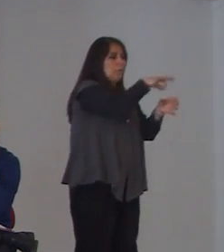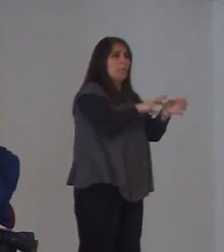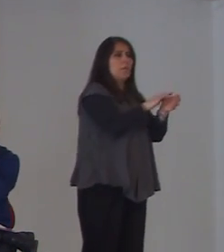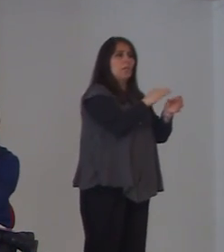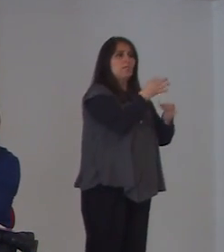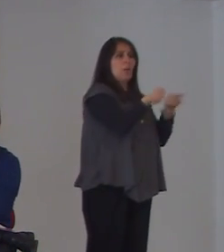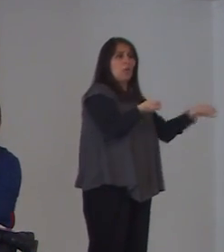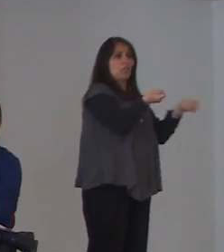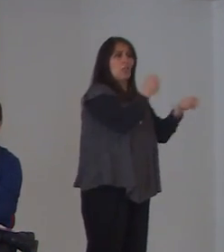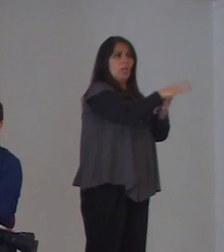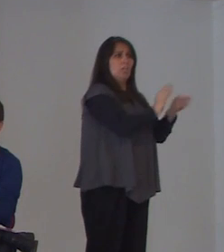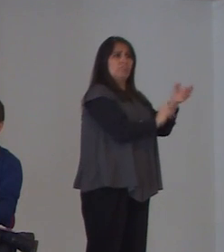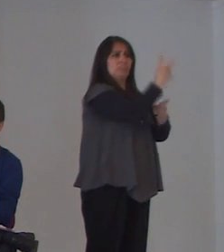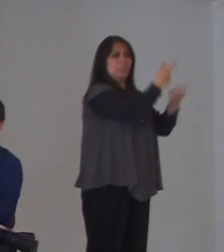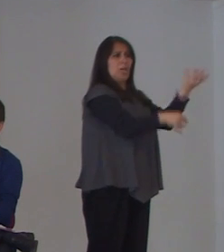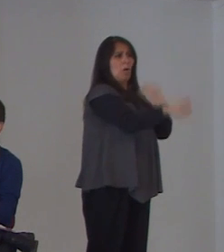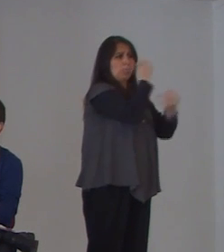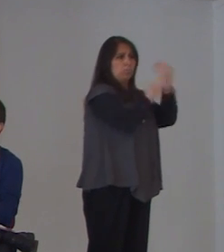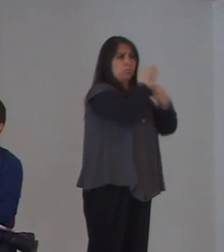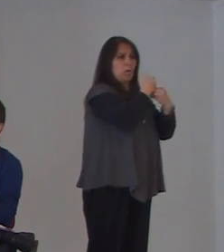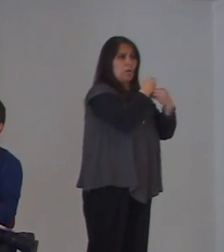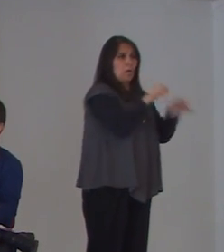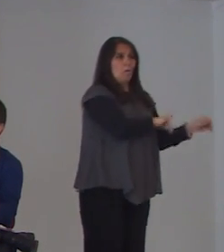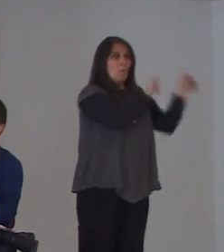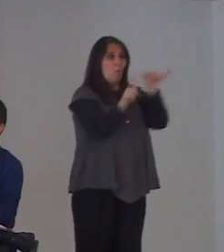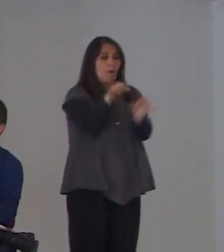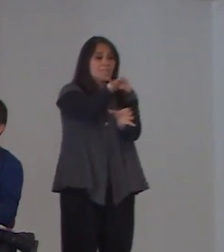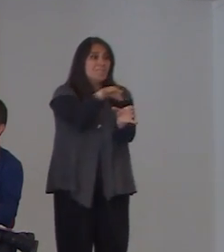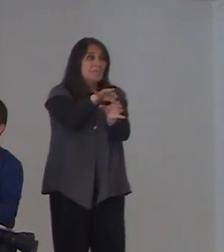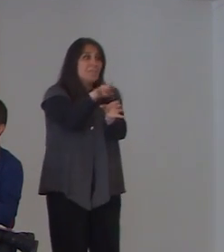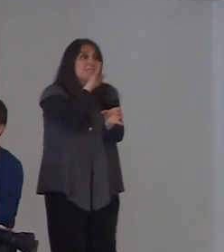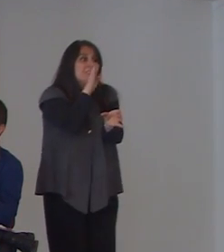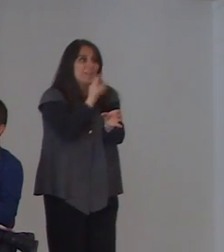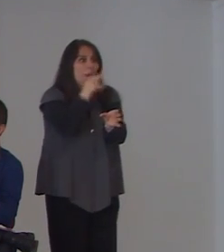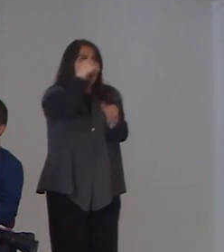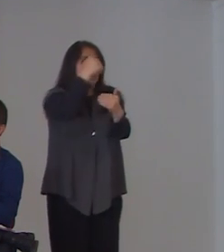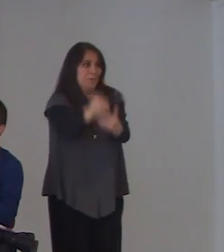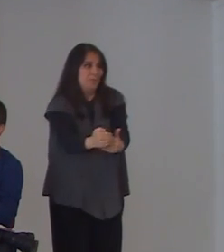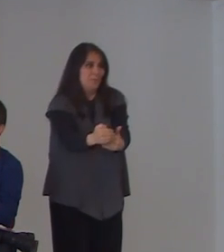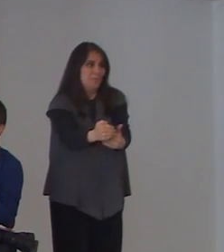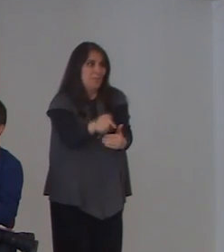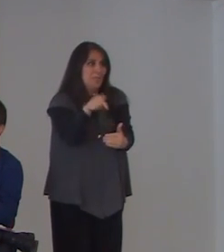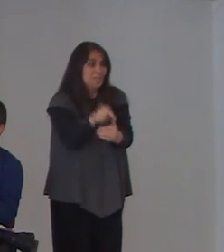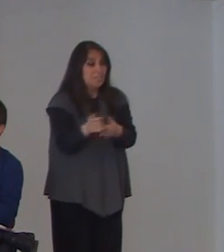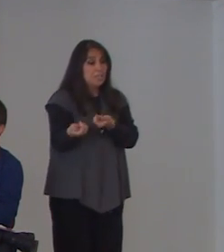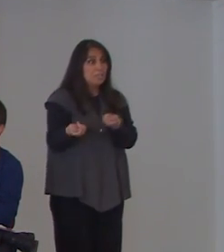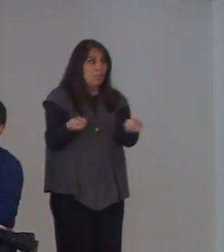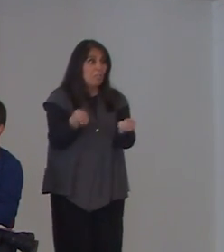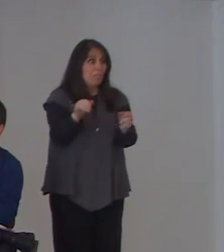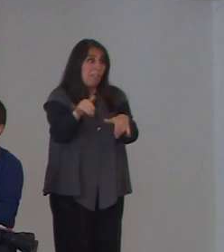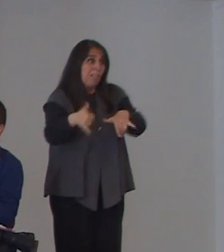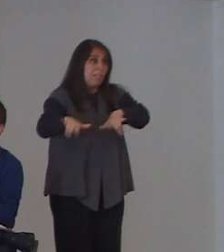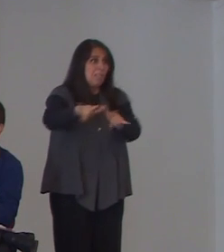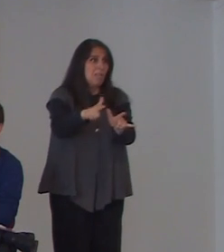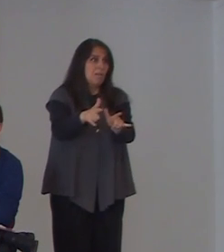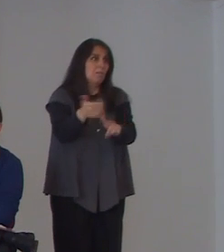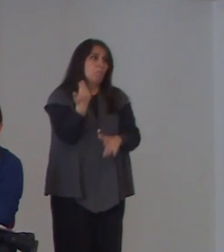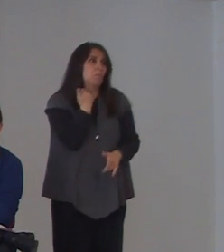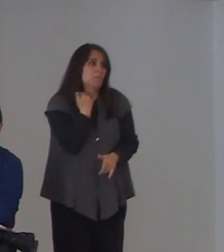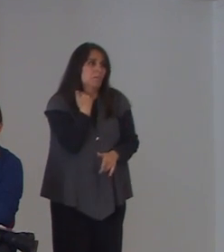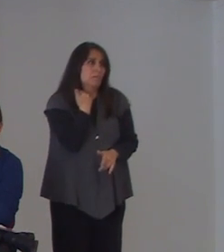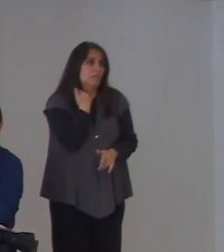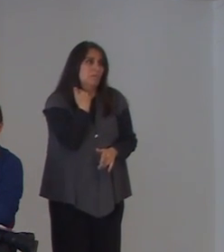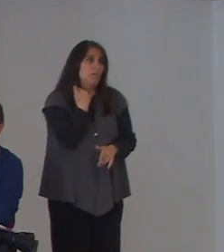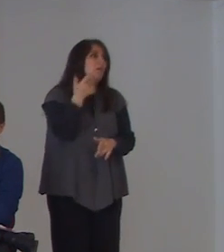algo pues, natural. Los abuelos de la sierra dicen que la fuerza del ser humano cada vez se va debilitando por la